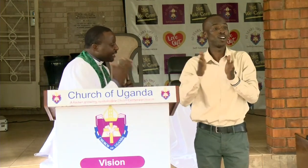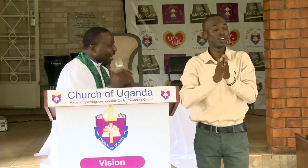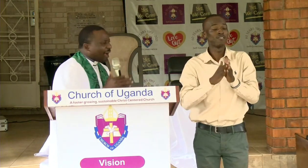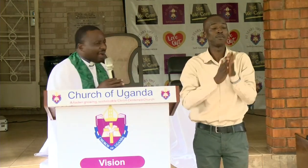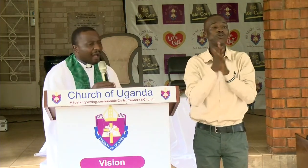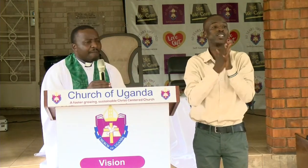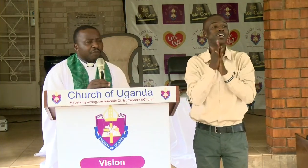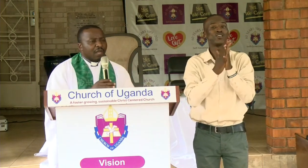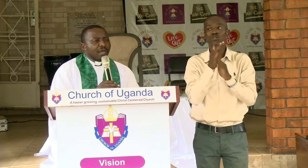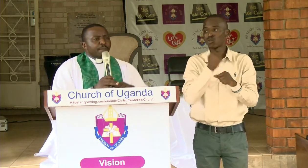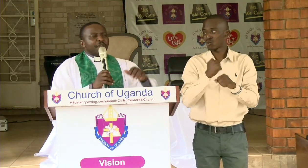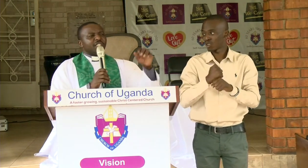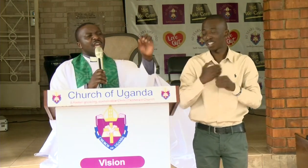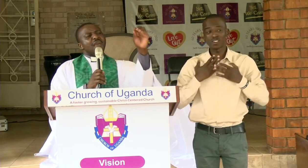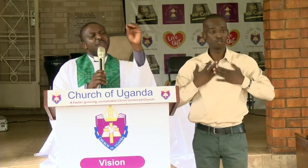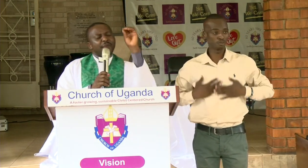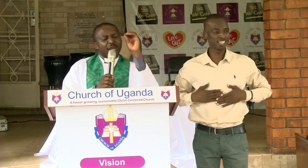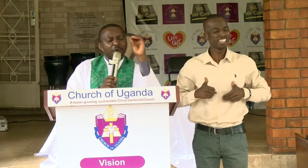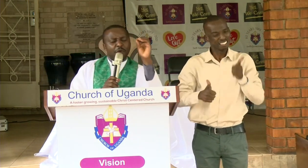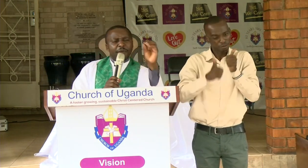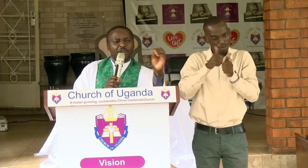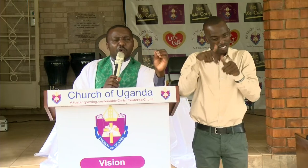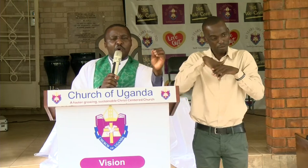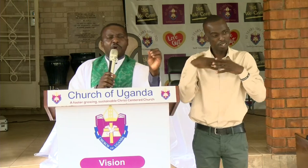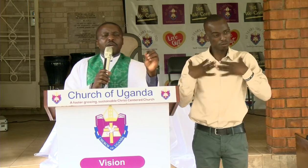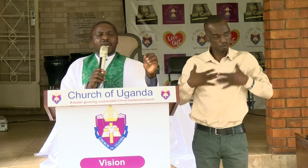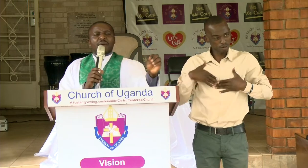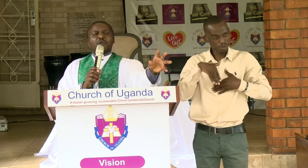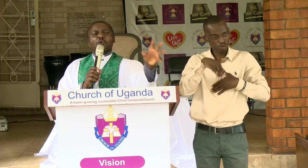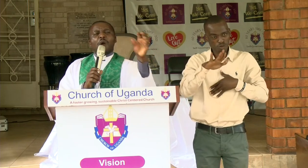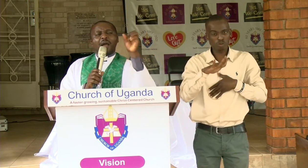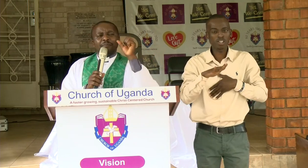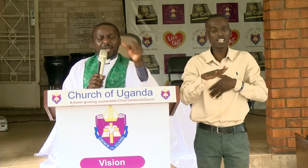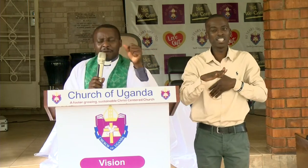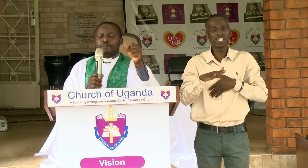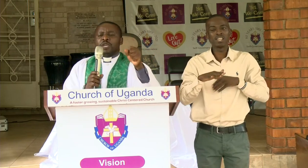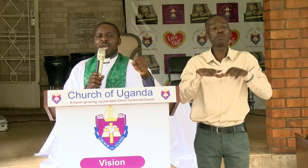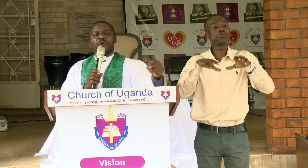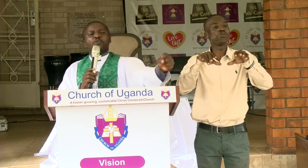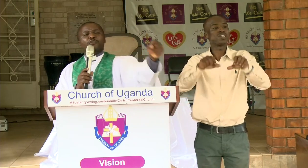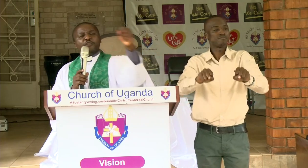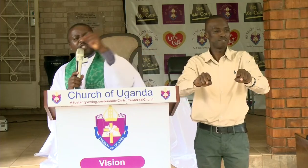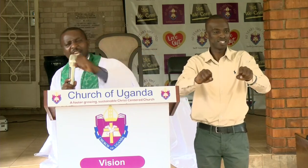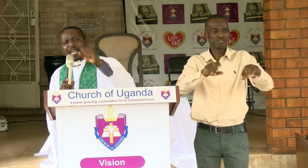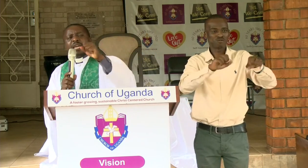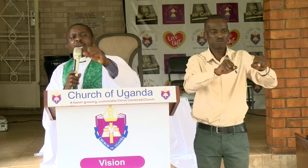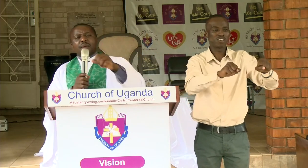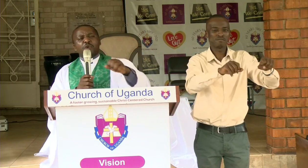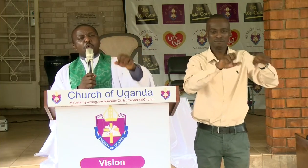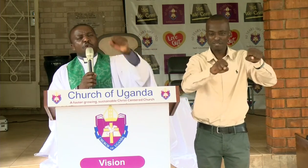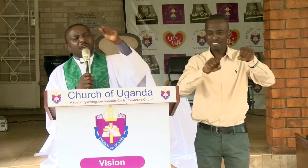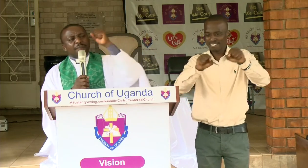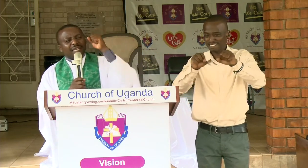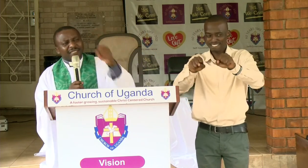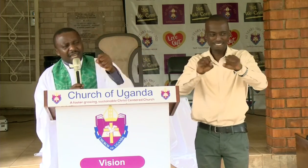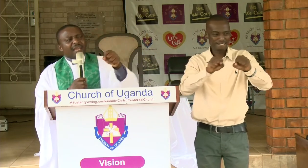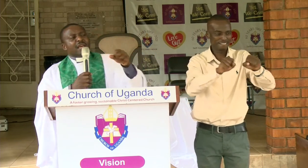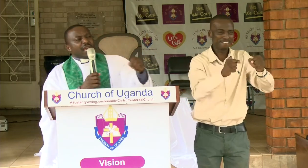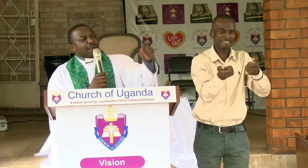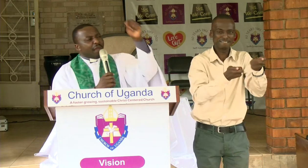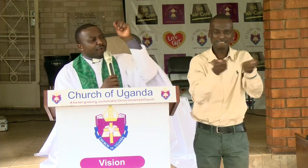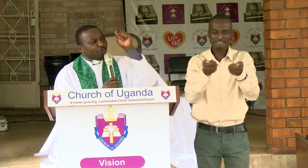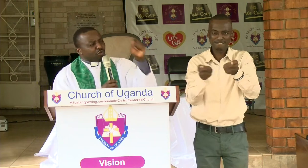bye twetaaga. Biki ebyo ebiri mu mubiri gwo ebikuwambye, ebikuvuze,